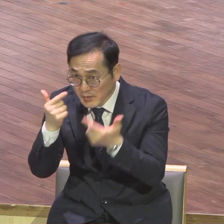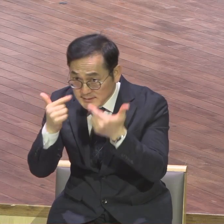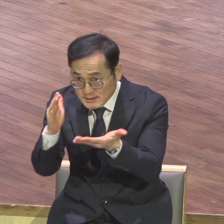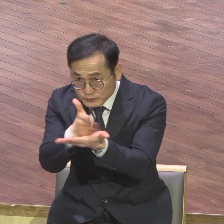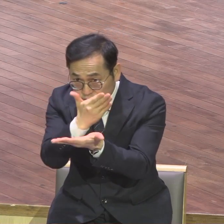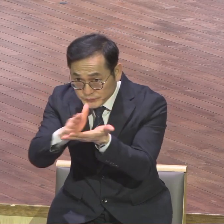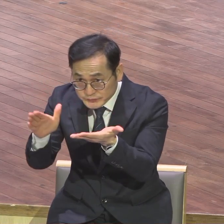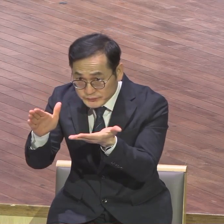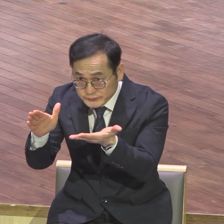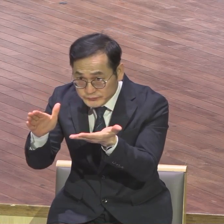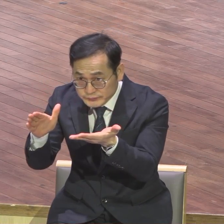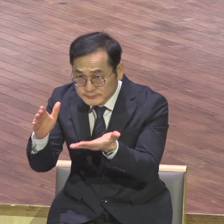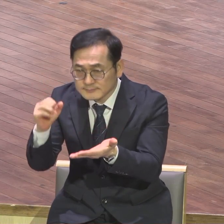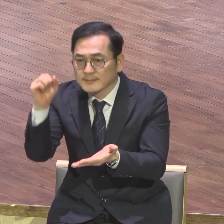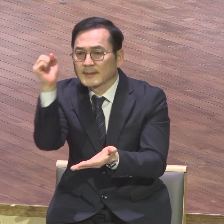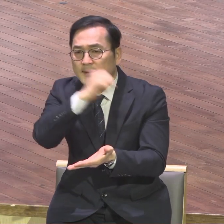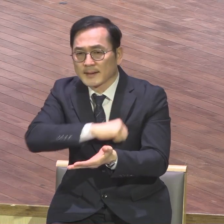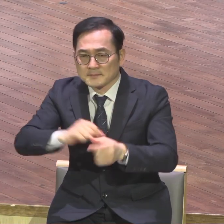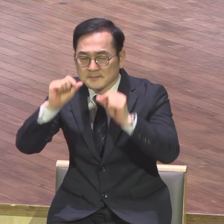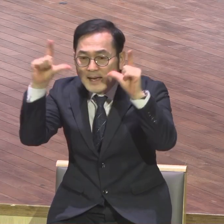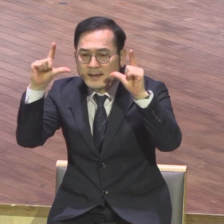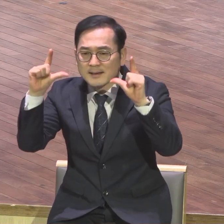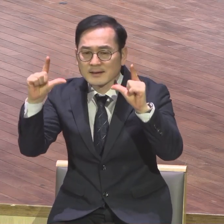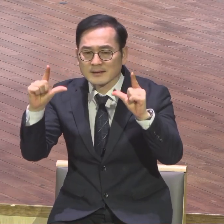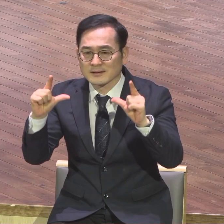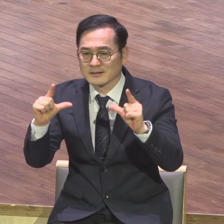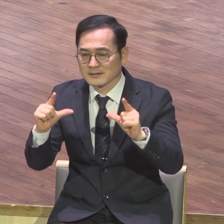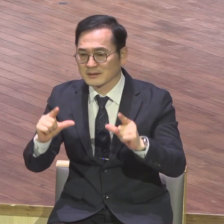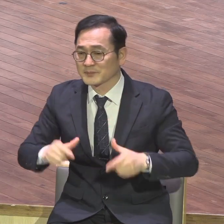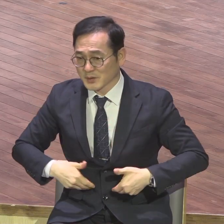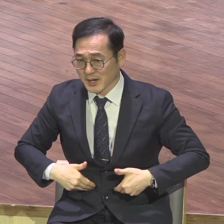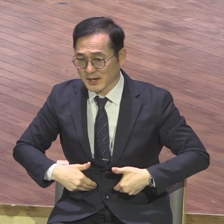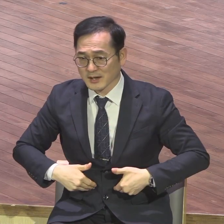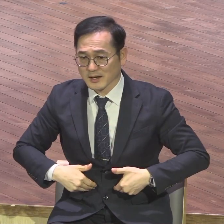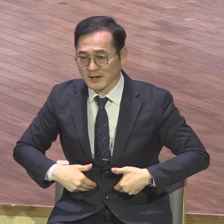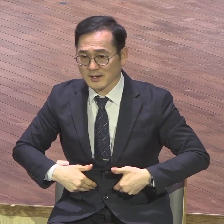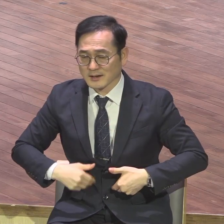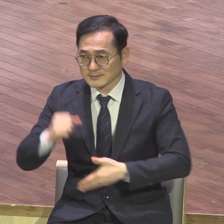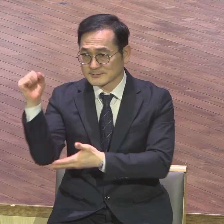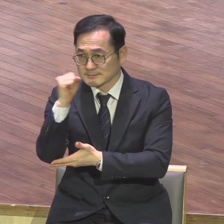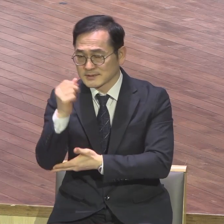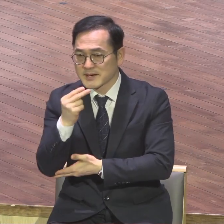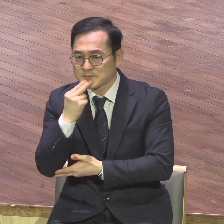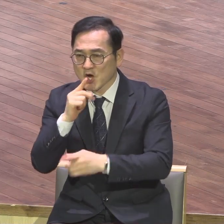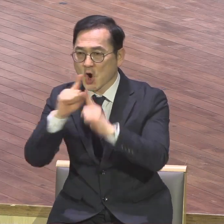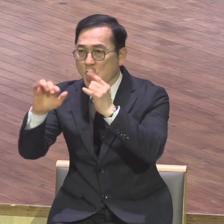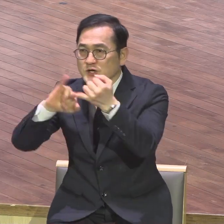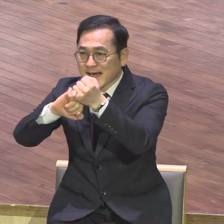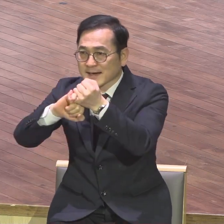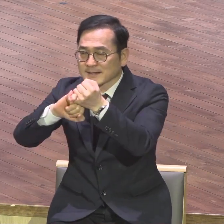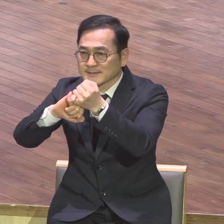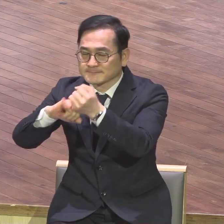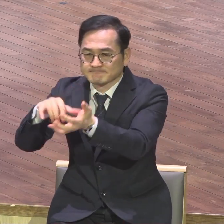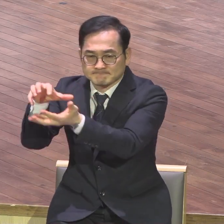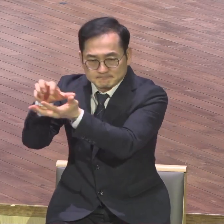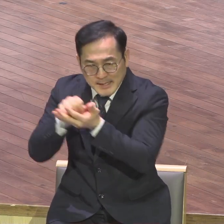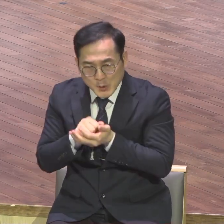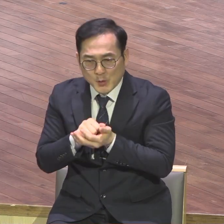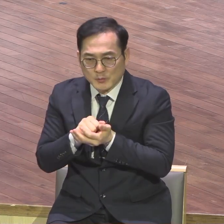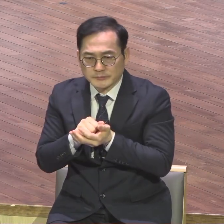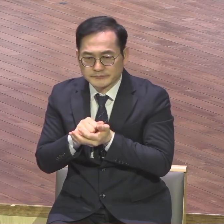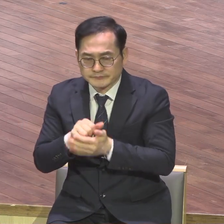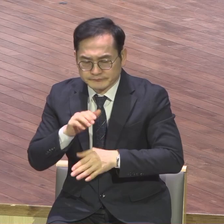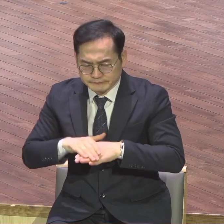해서 흔들림이 없는 언약적 도전을 하는 삶을 살아야 된다.